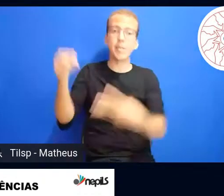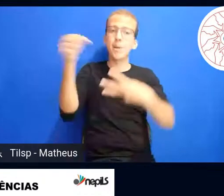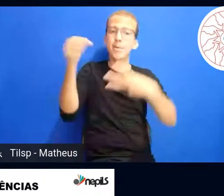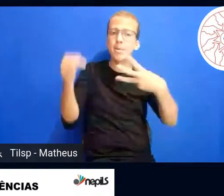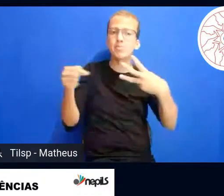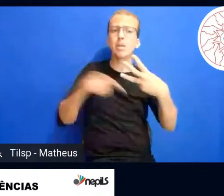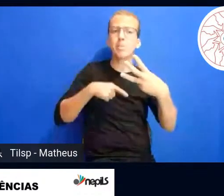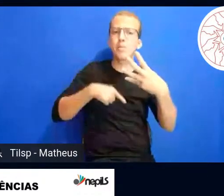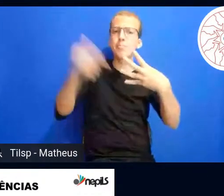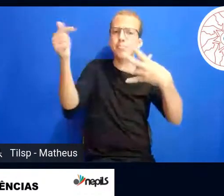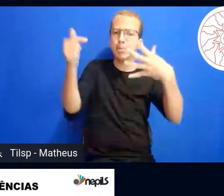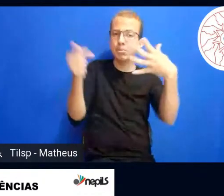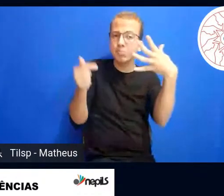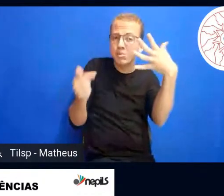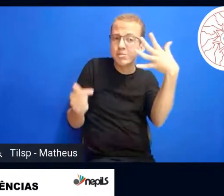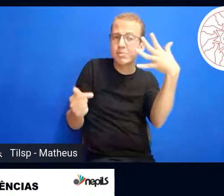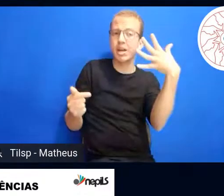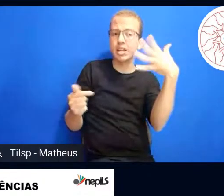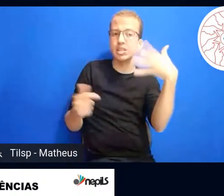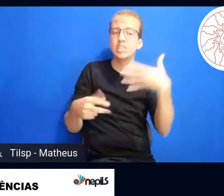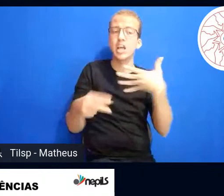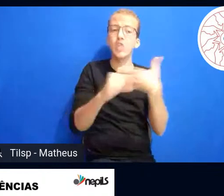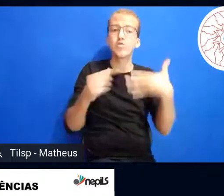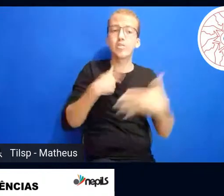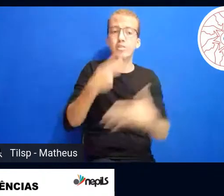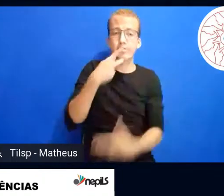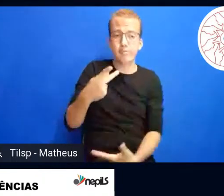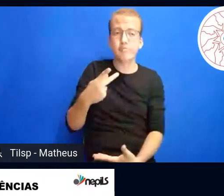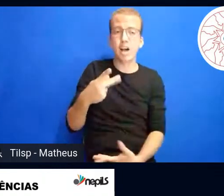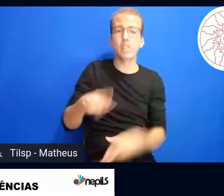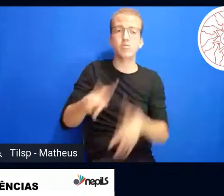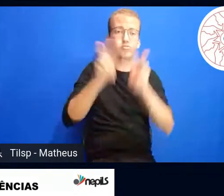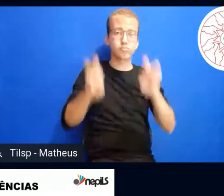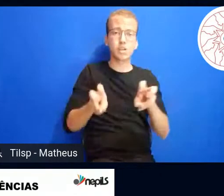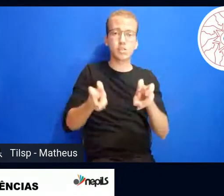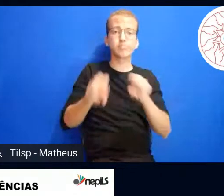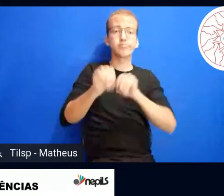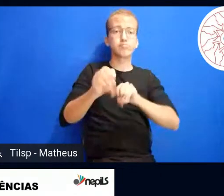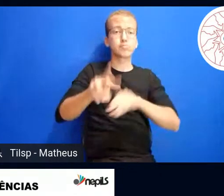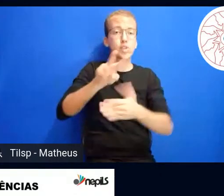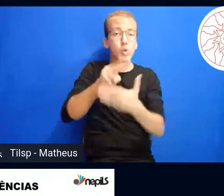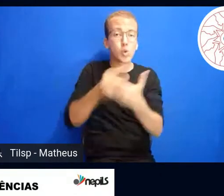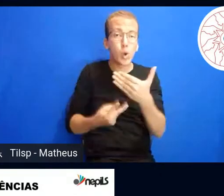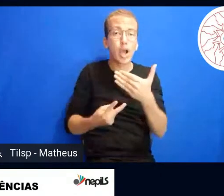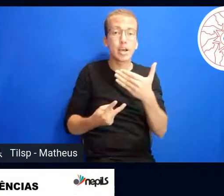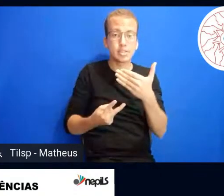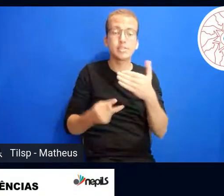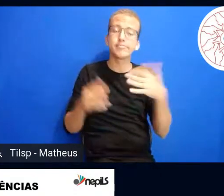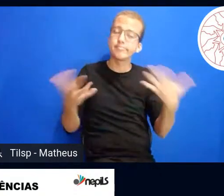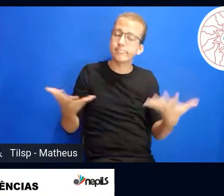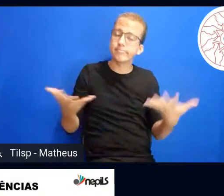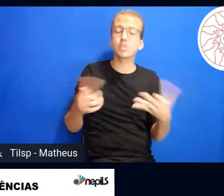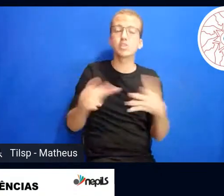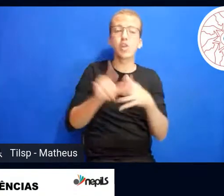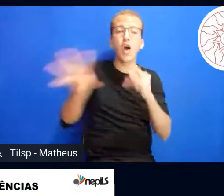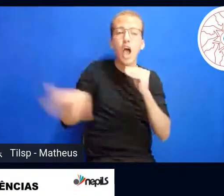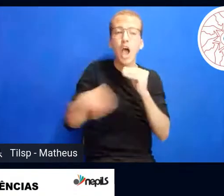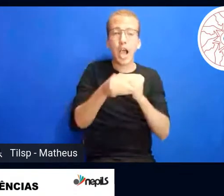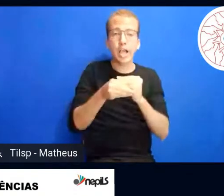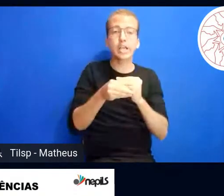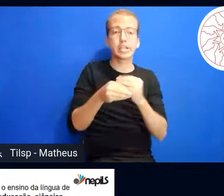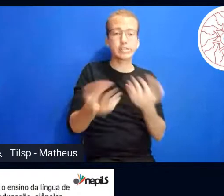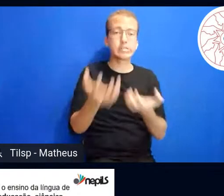que discutem sobre esse assunto. E no mais, eu gostaria de